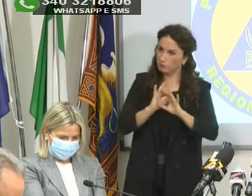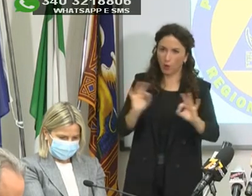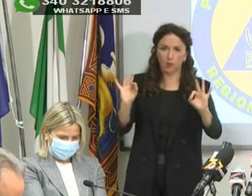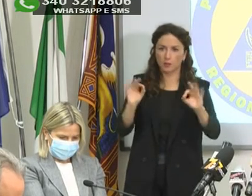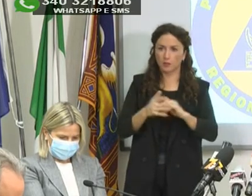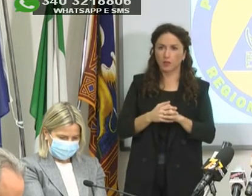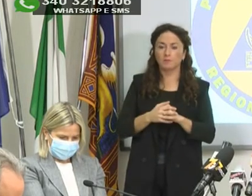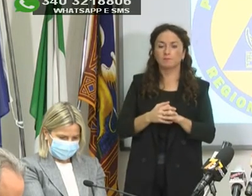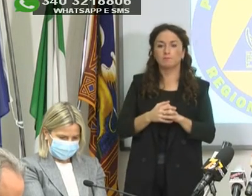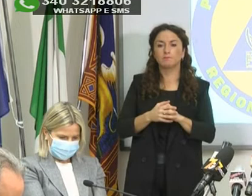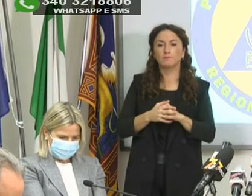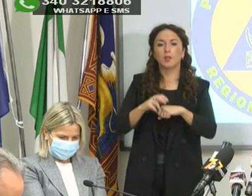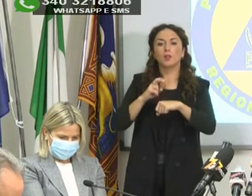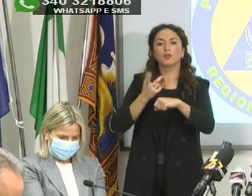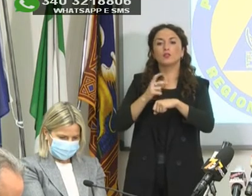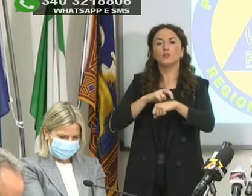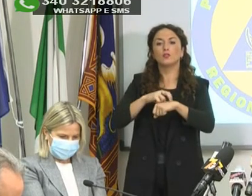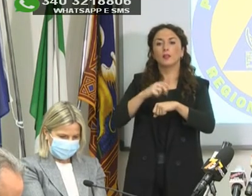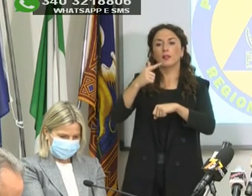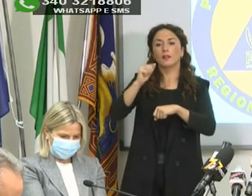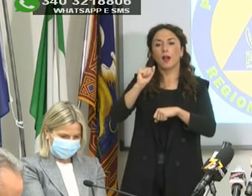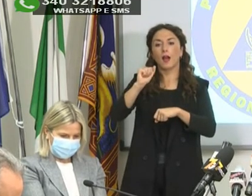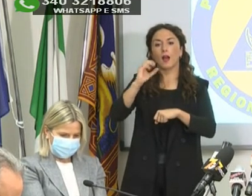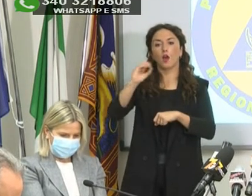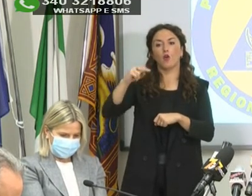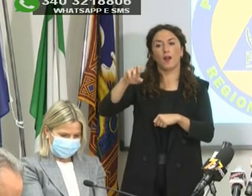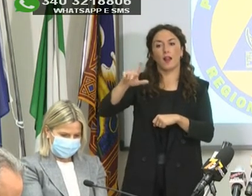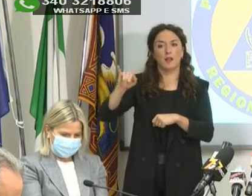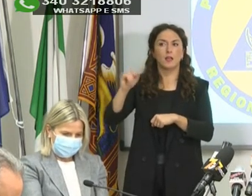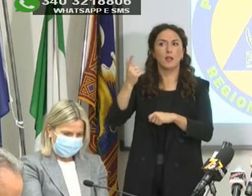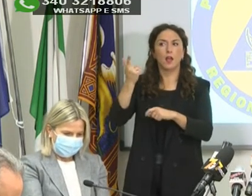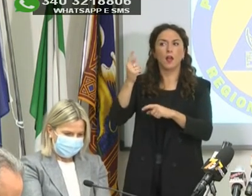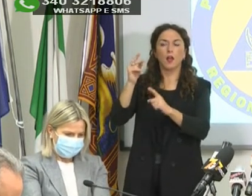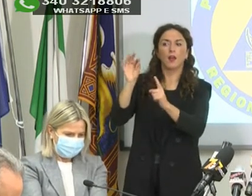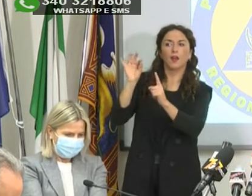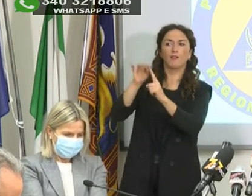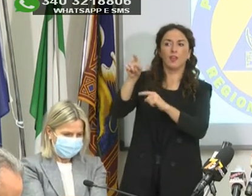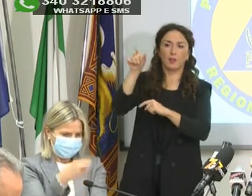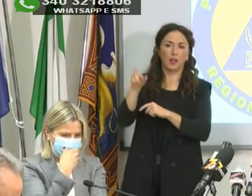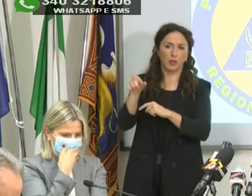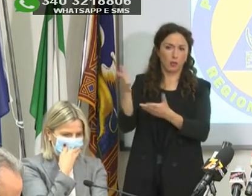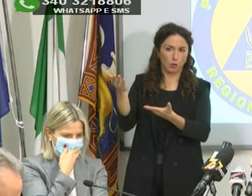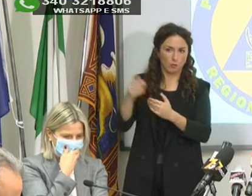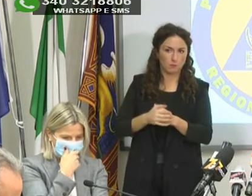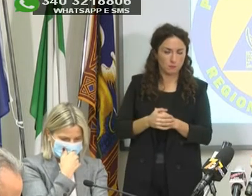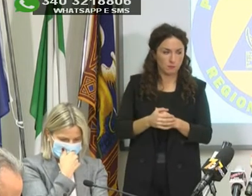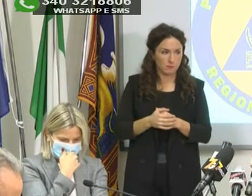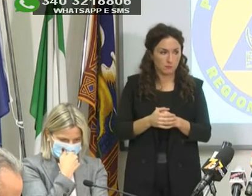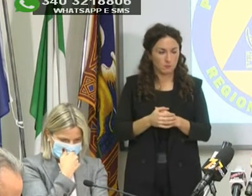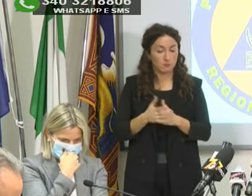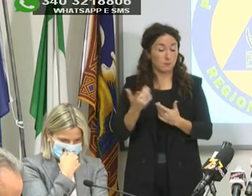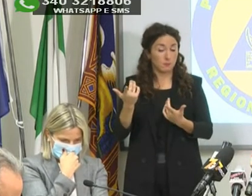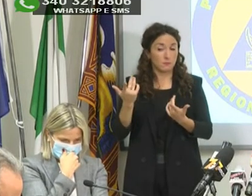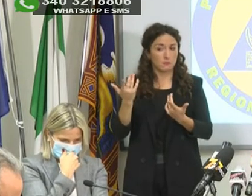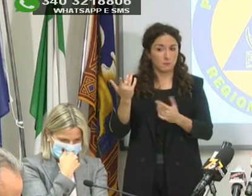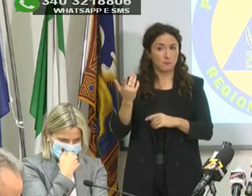ad esempio che la professoressa Tacconelli sia un riferimento per queste attività, ma non solo, però insomma lei è un